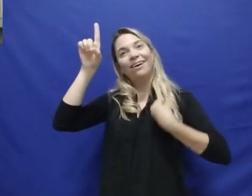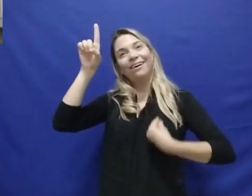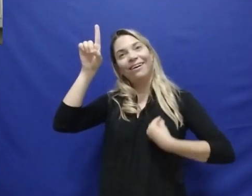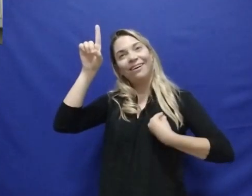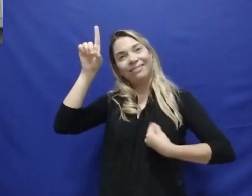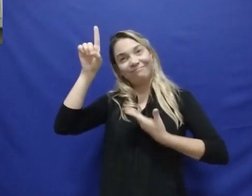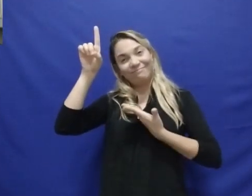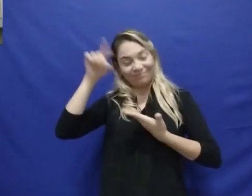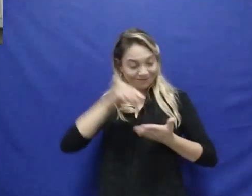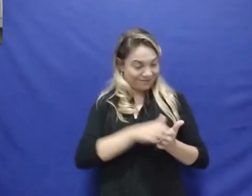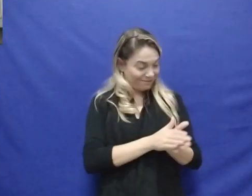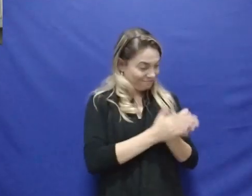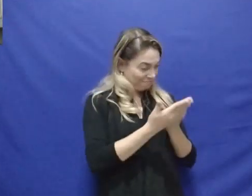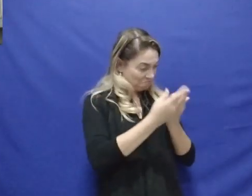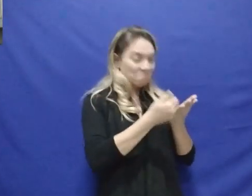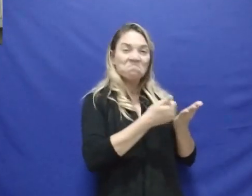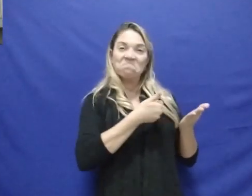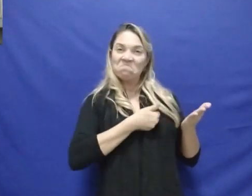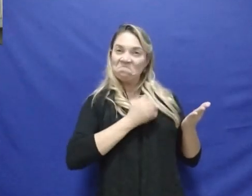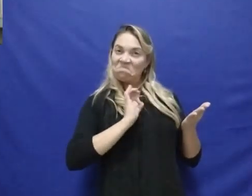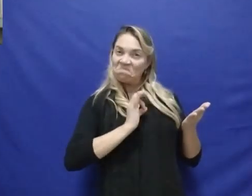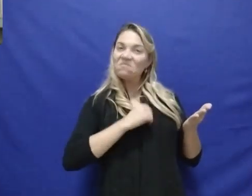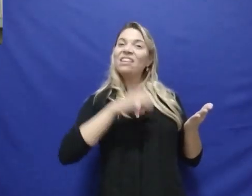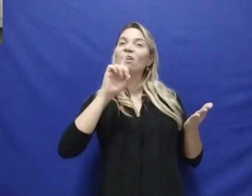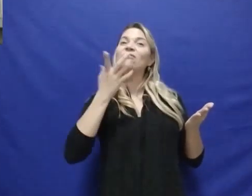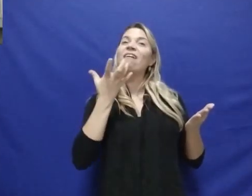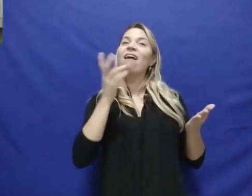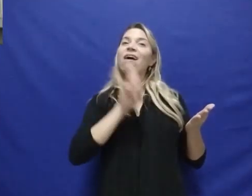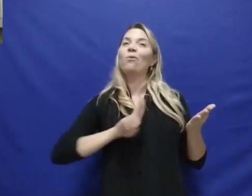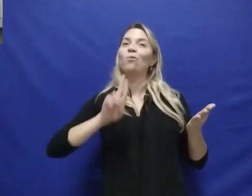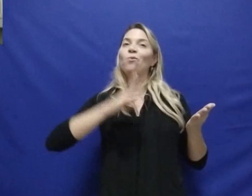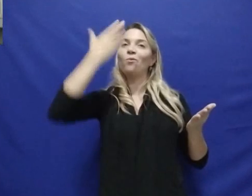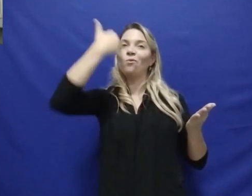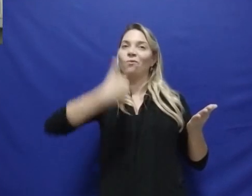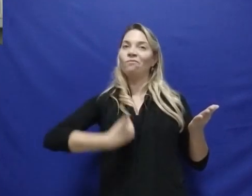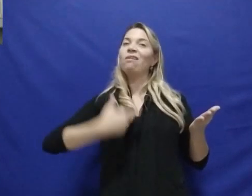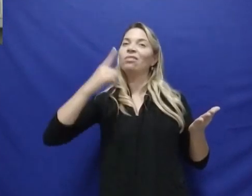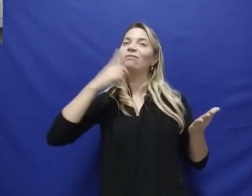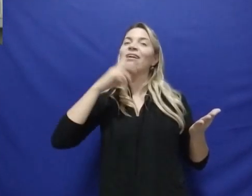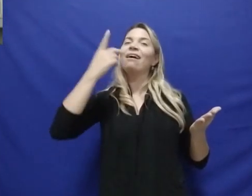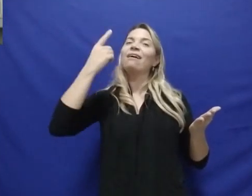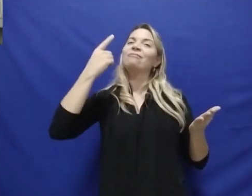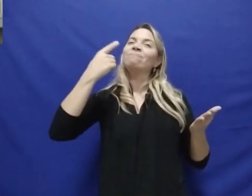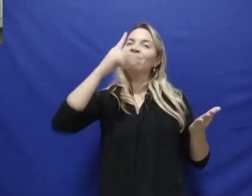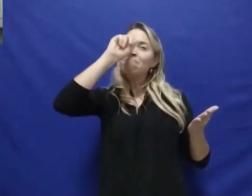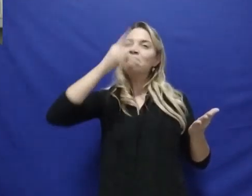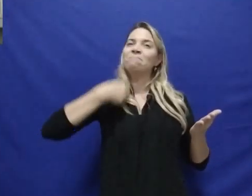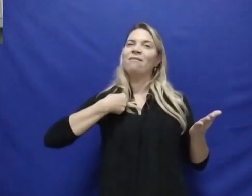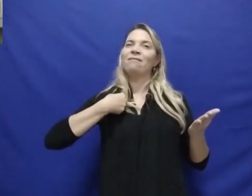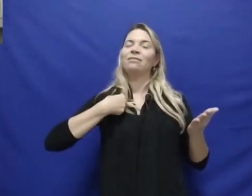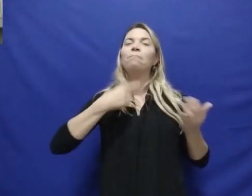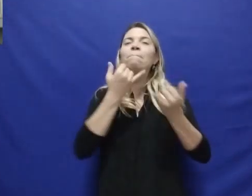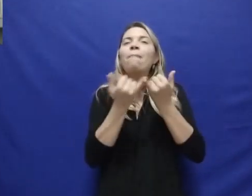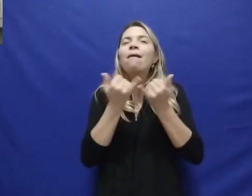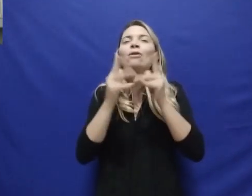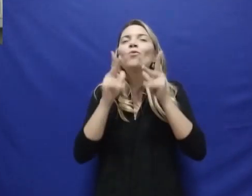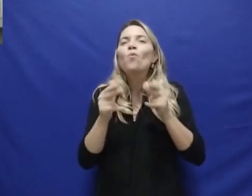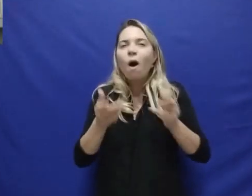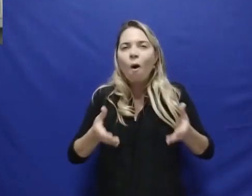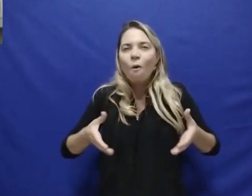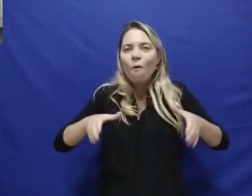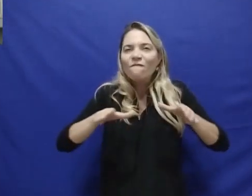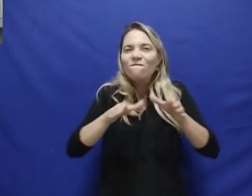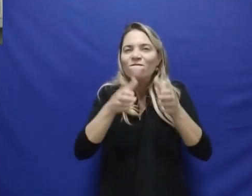seu pai para te ajudar. Foi quando aquele jovem entendeu que ele estava lutando sozinho, quando poderia lutar com o